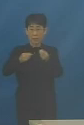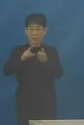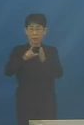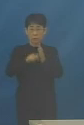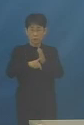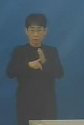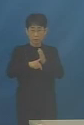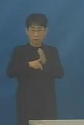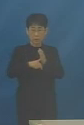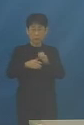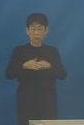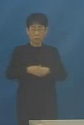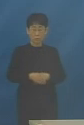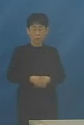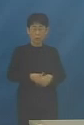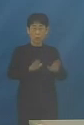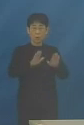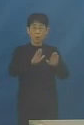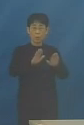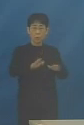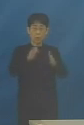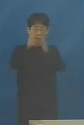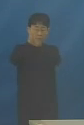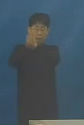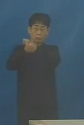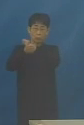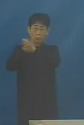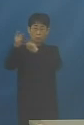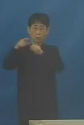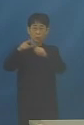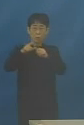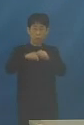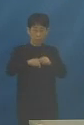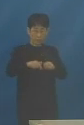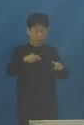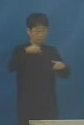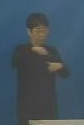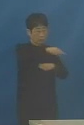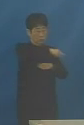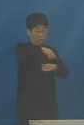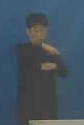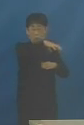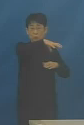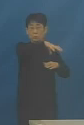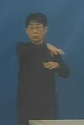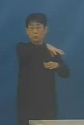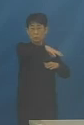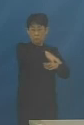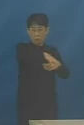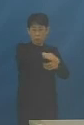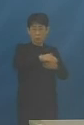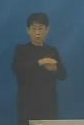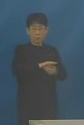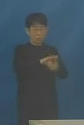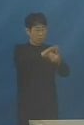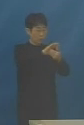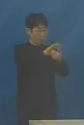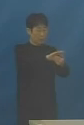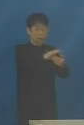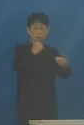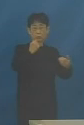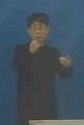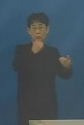防衛相そのものはですねまぁ日本の南西地域の安全保障を記憶防衛力強化ということをお題目にしてると思うんですけれど